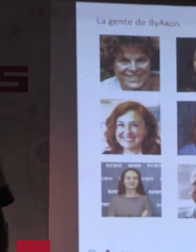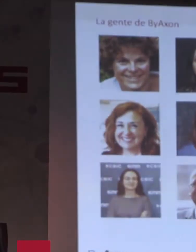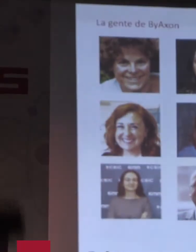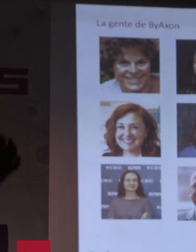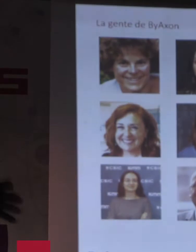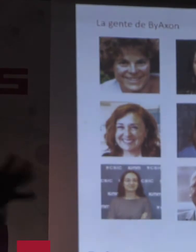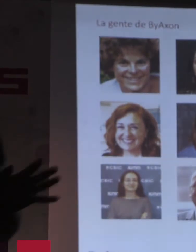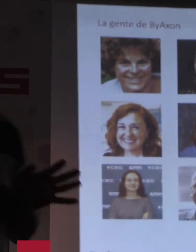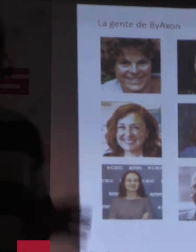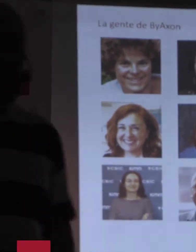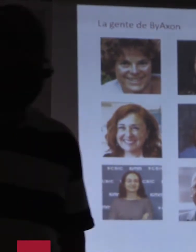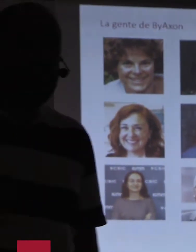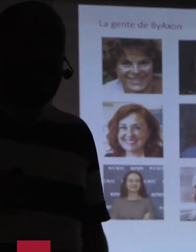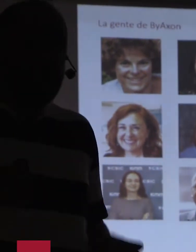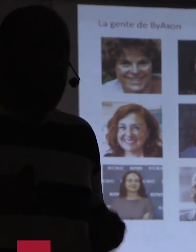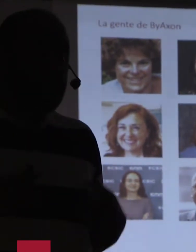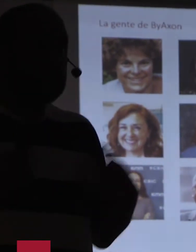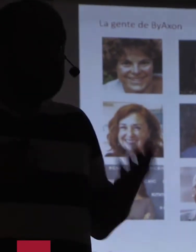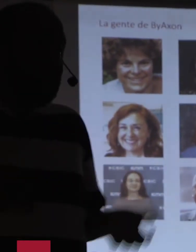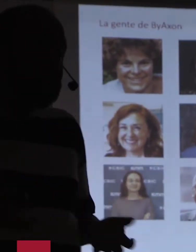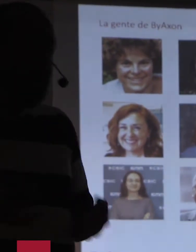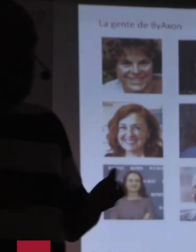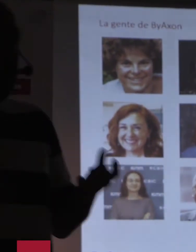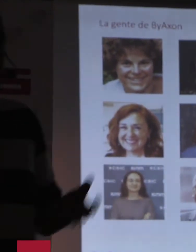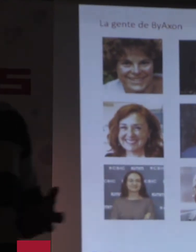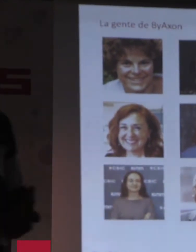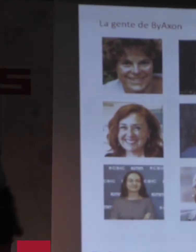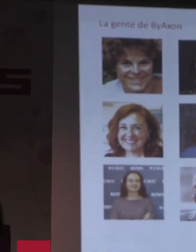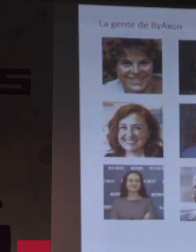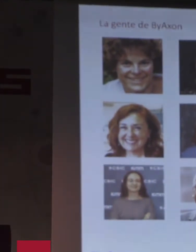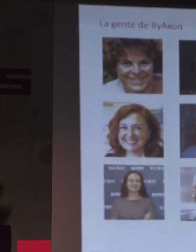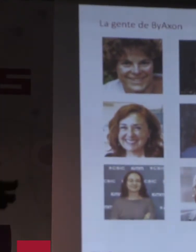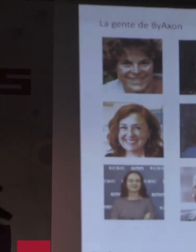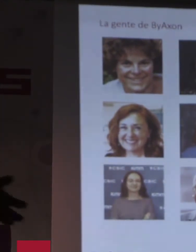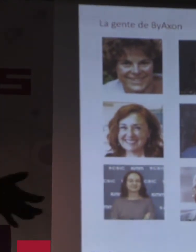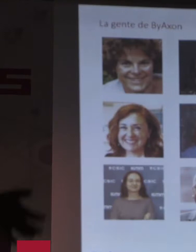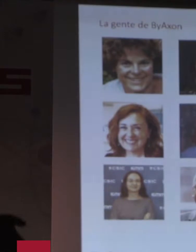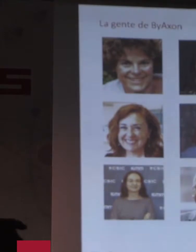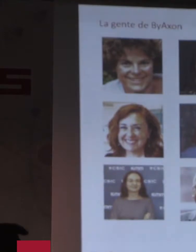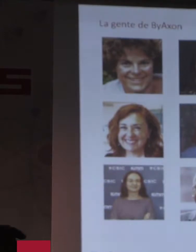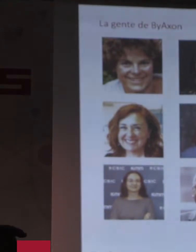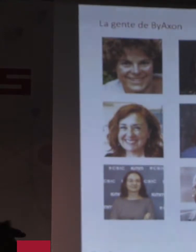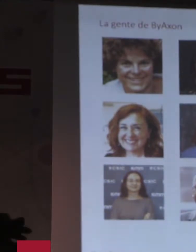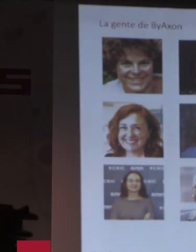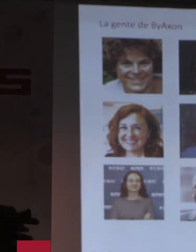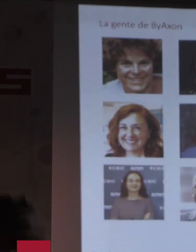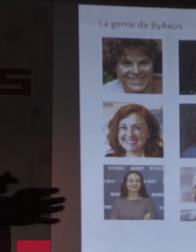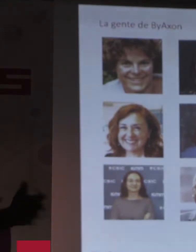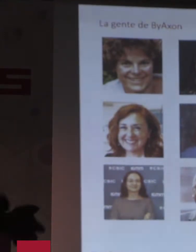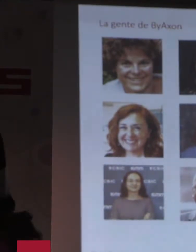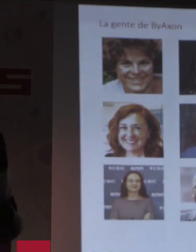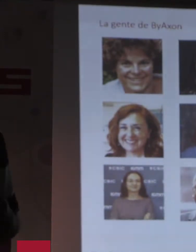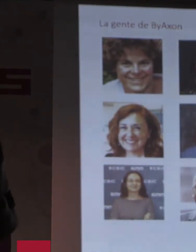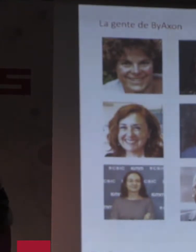habitual en ciencia y que no es buscado. Cuando nos pusimos a preparar el proyecto, necesitábamos a los mejores de cada campo.